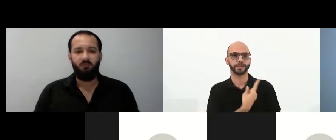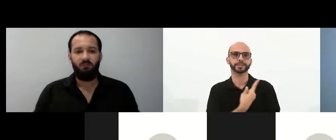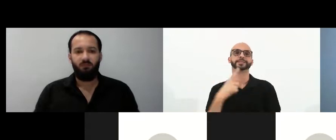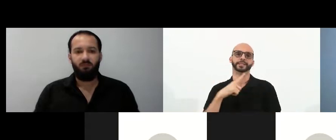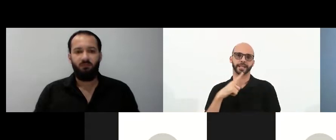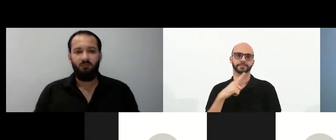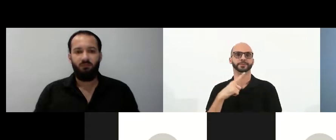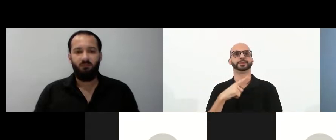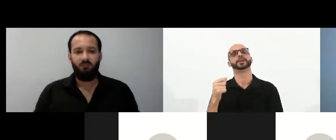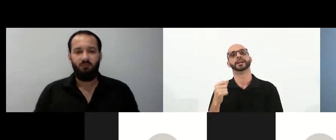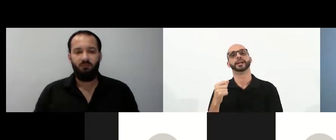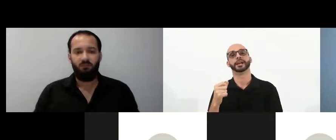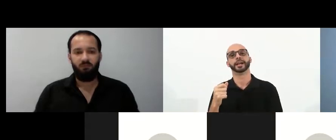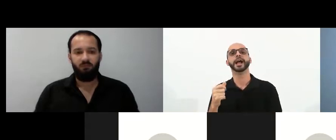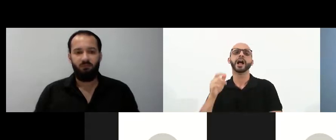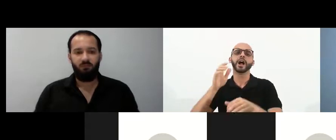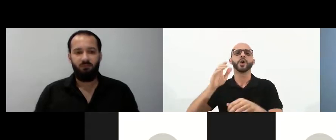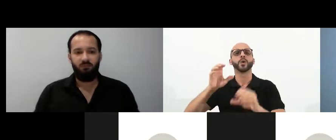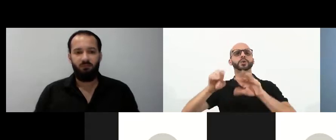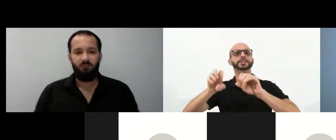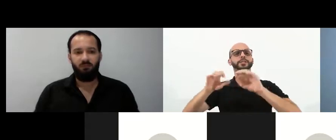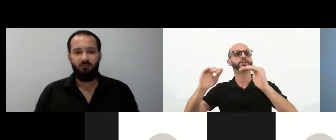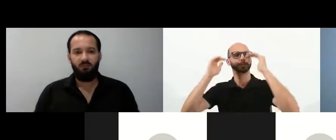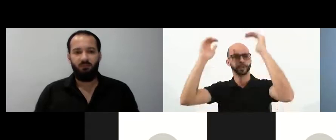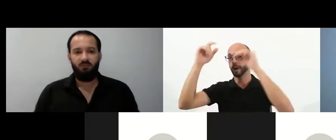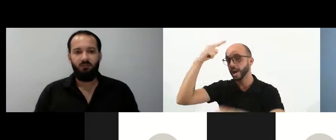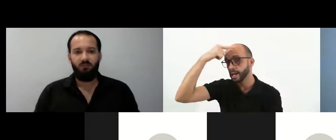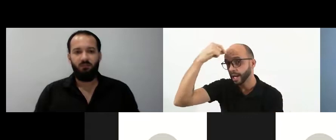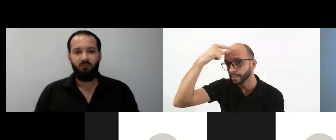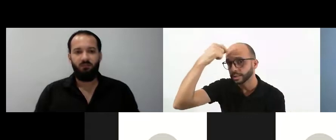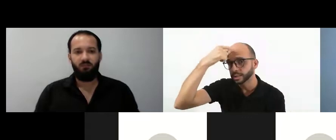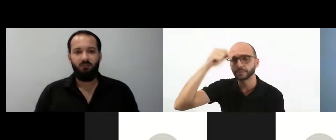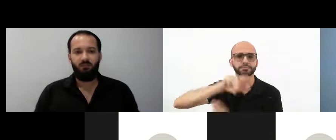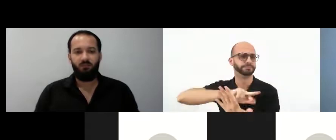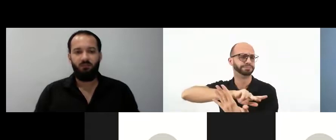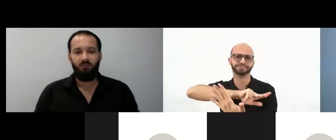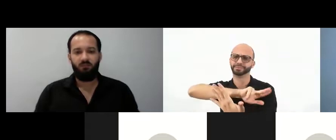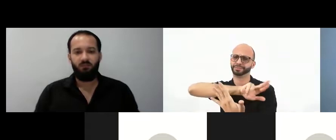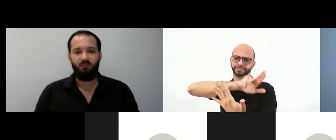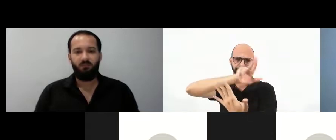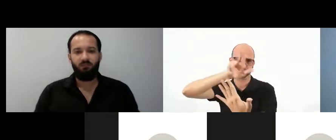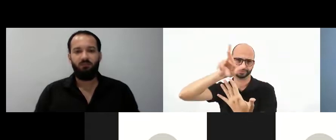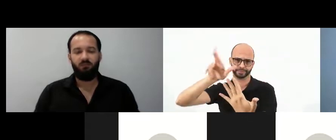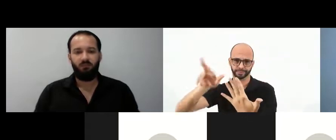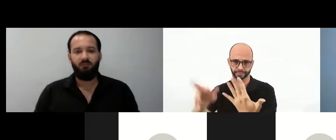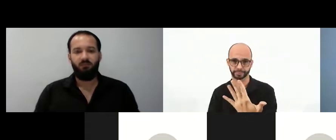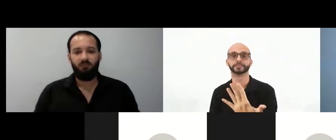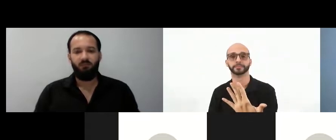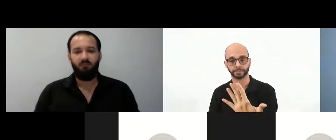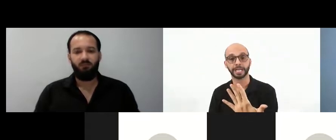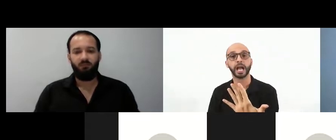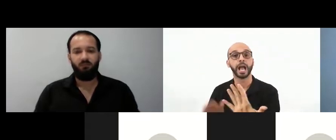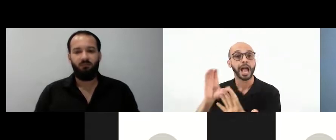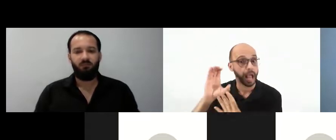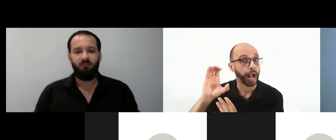na modalidade à distância, né? Nós temos também, né, educação de nível superior, de diversos